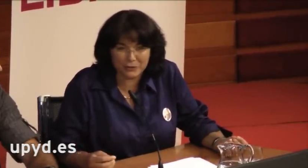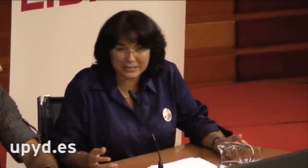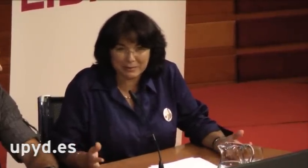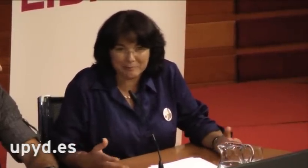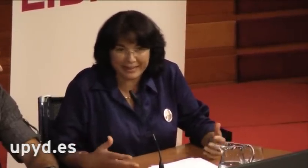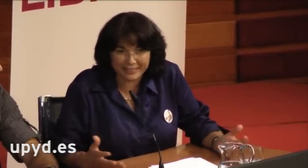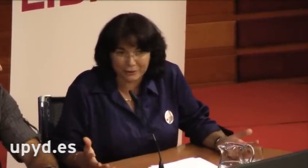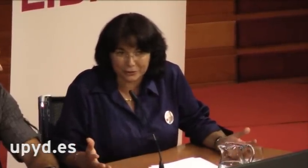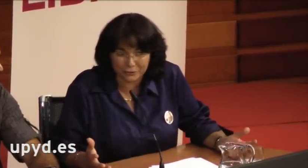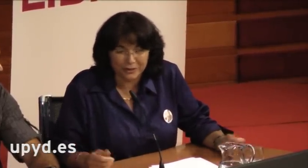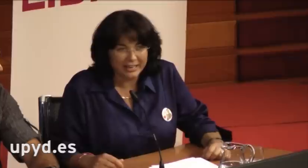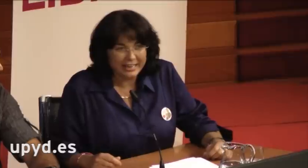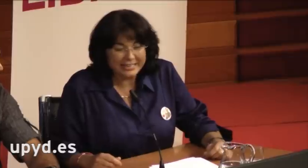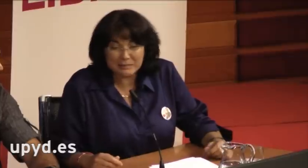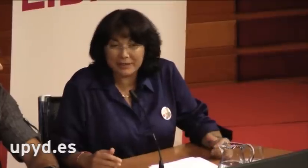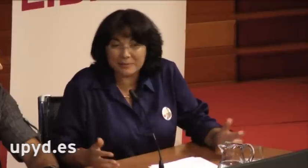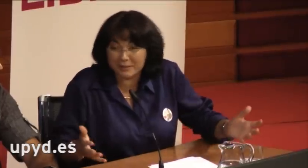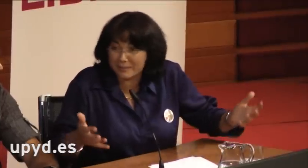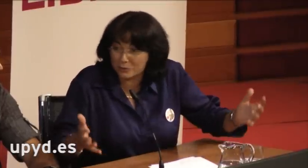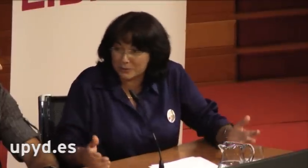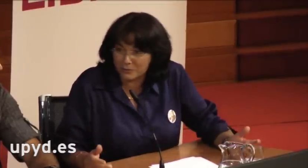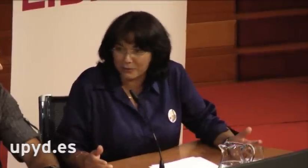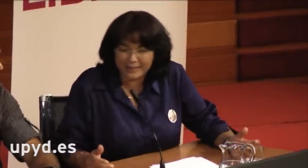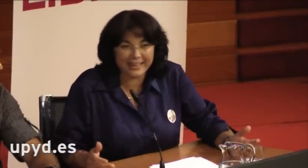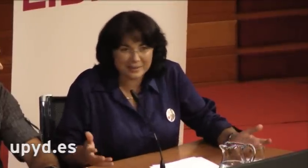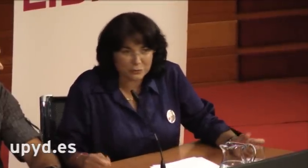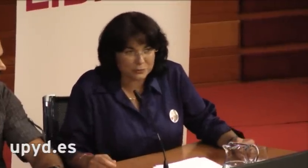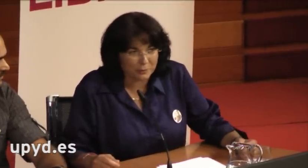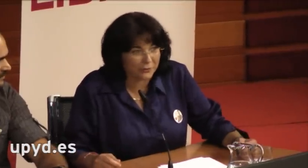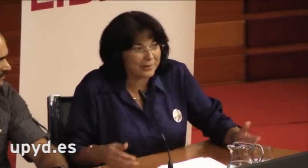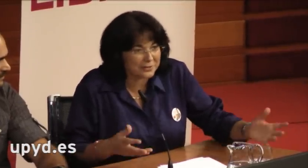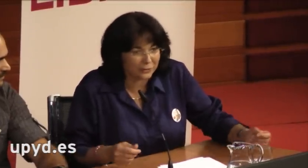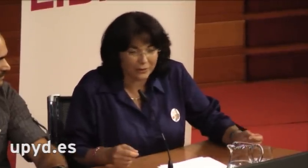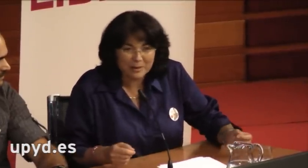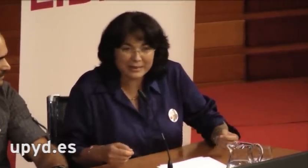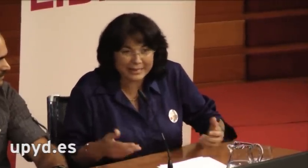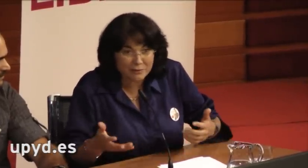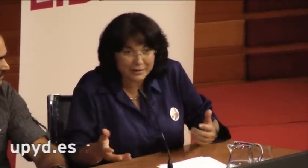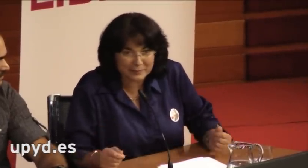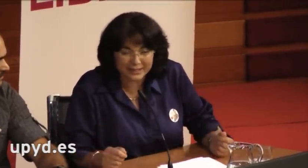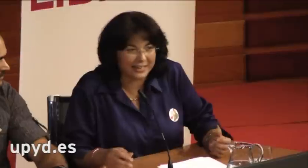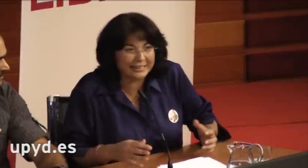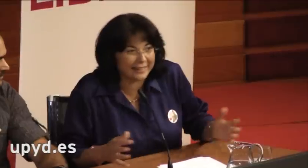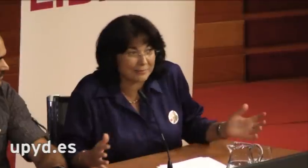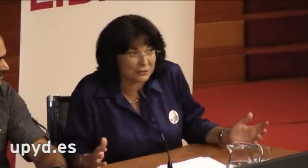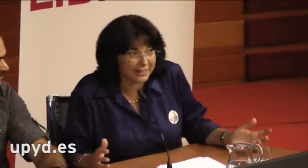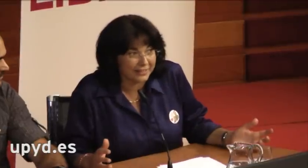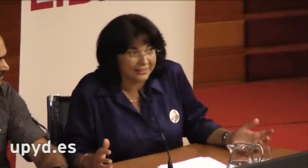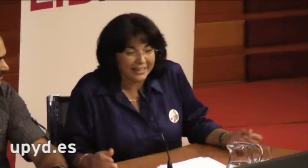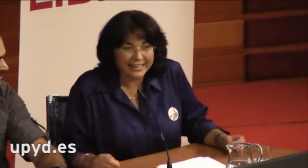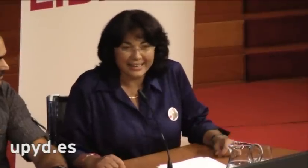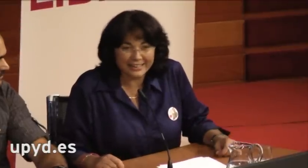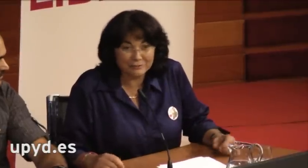El pueblo estaba paralizado del todo. Y siempre decíamos lo mismo: ¿qué hacemos? ¿Por qué no hacemos algo? Venga, ya no vamos a animar, y nadie hacemos